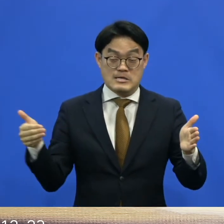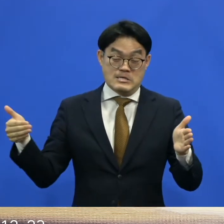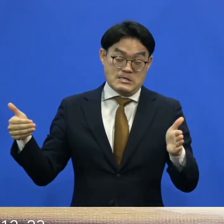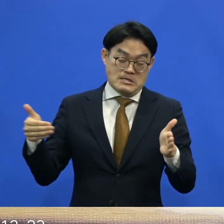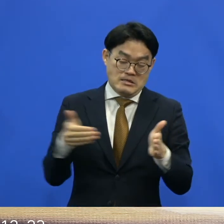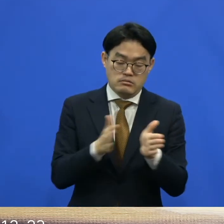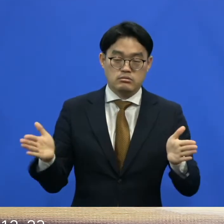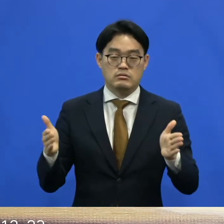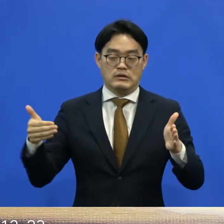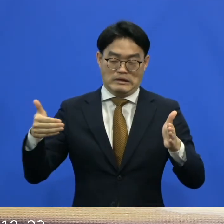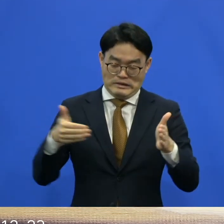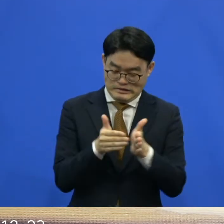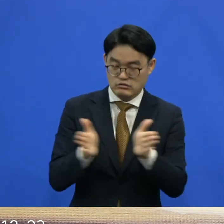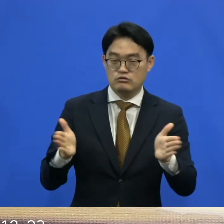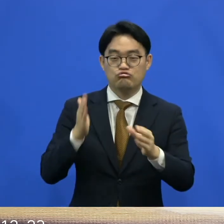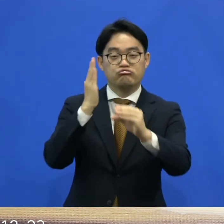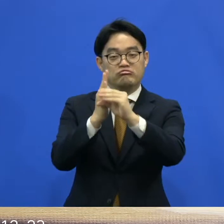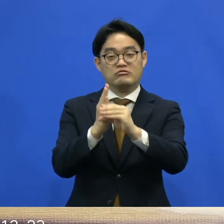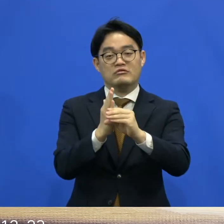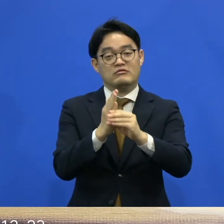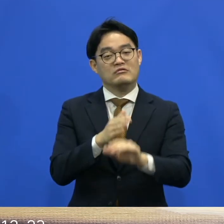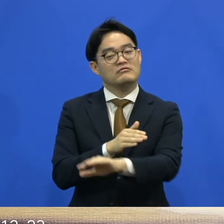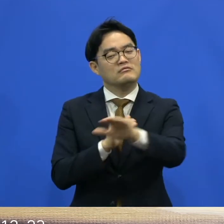어쩌면 우리의 인생이 이럴지도 모릅니다.